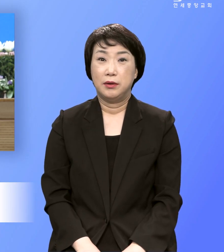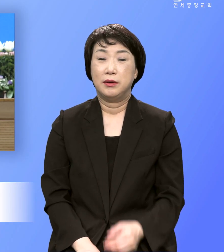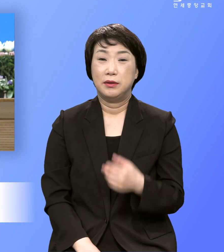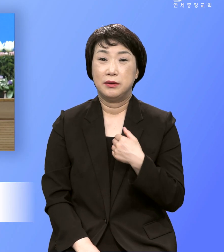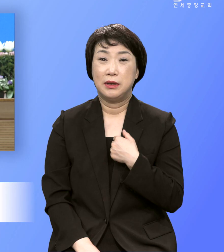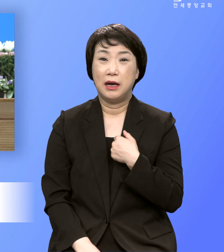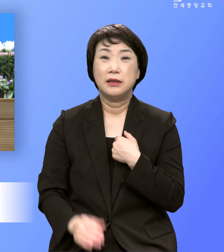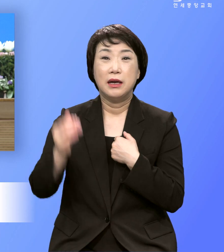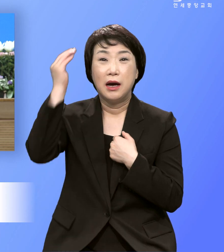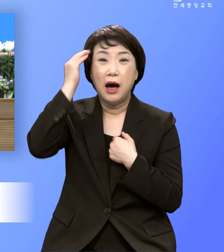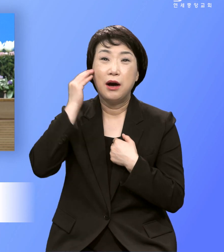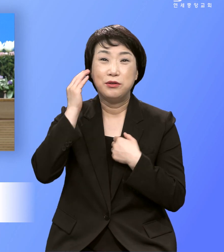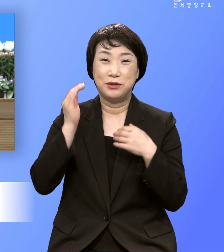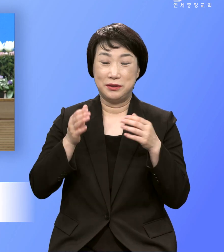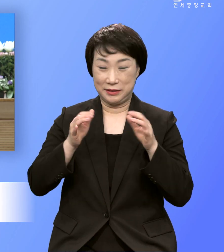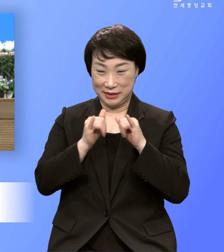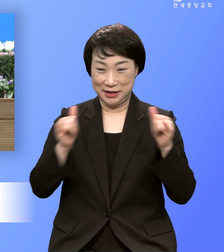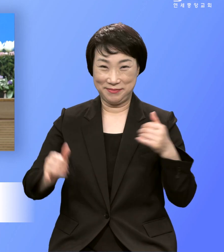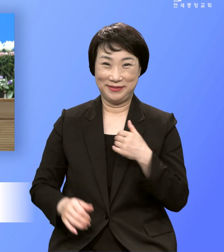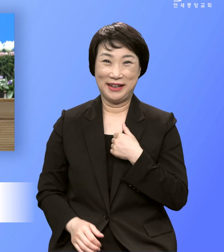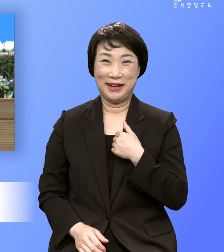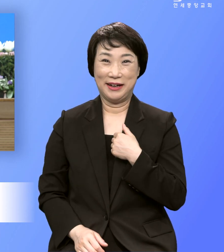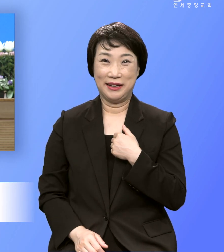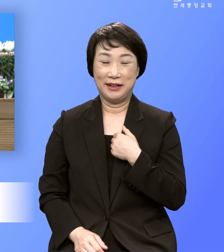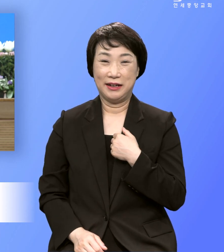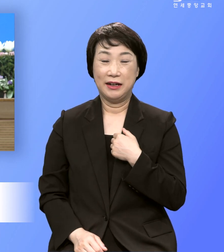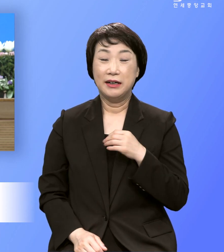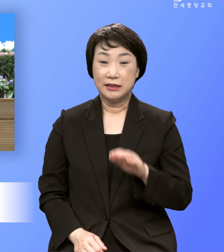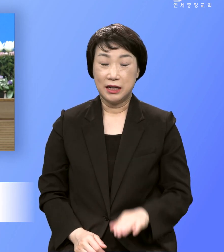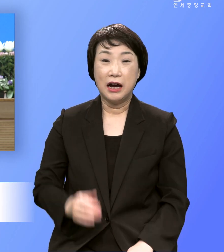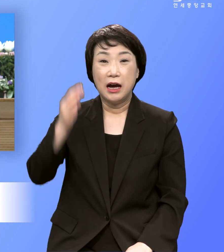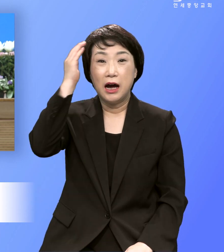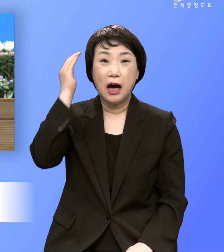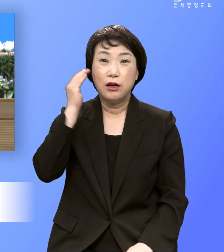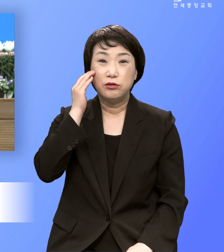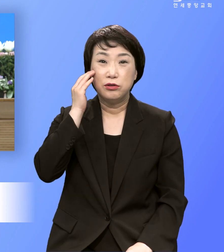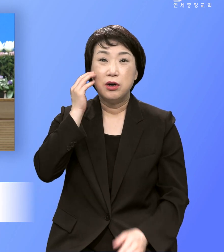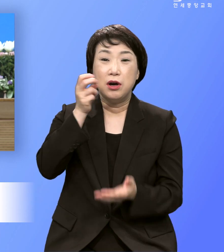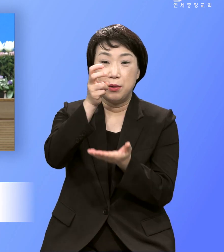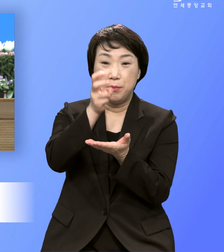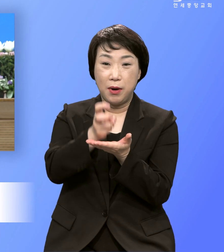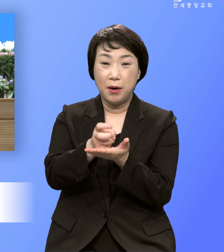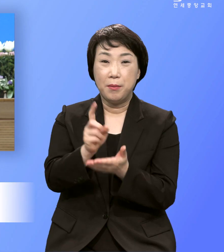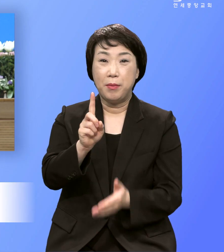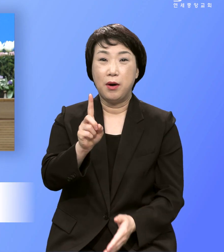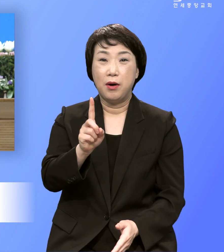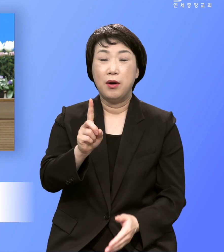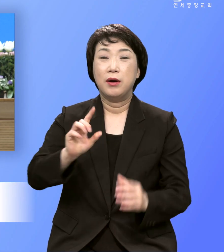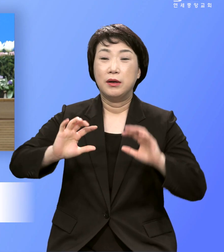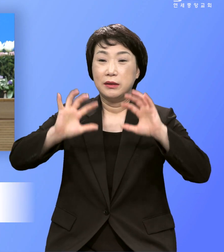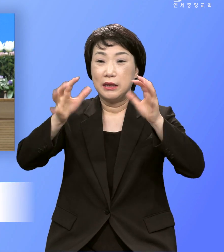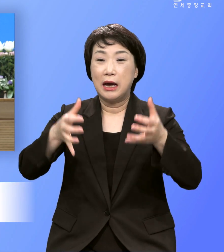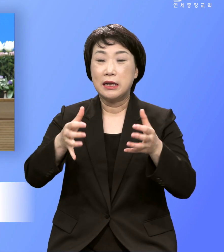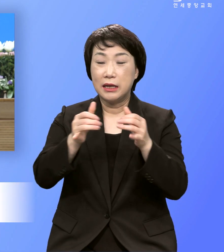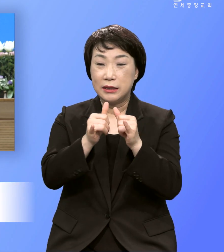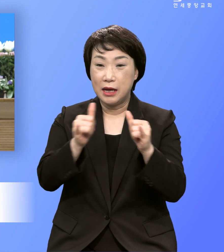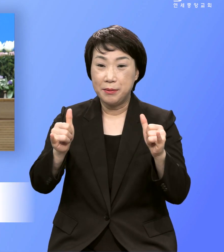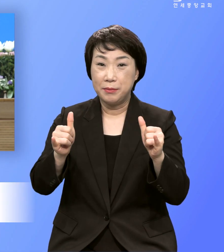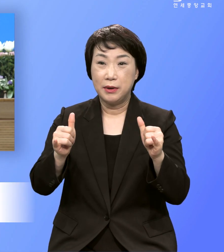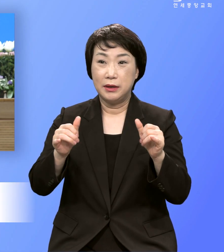난 대한민국 사람인데 대한민국 헌법은 국민의